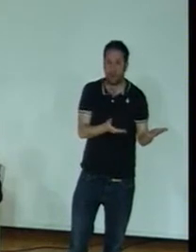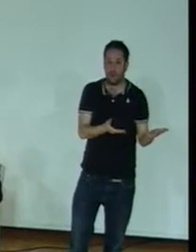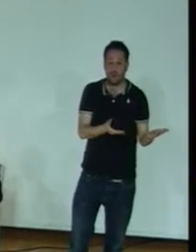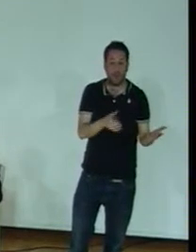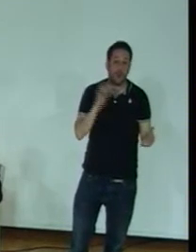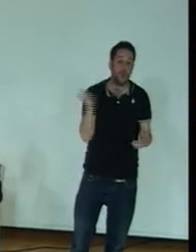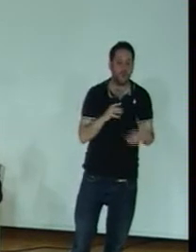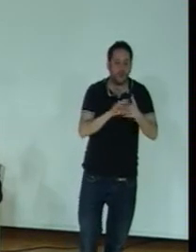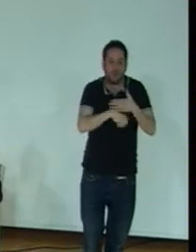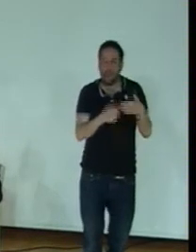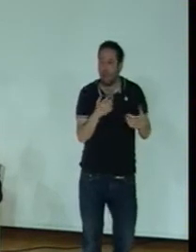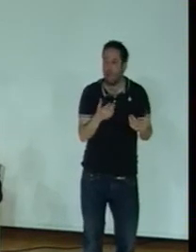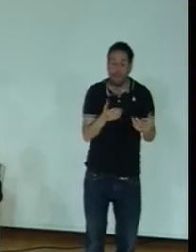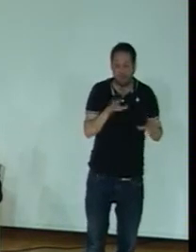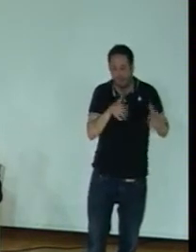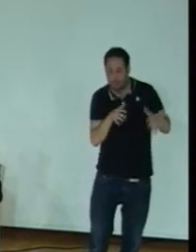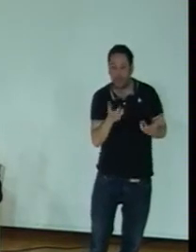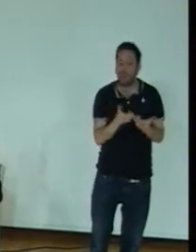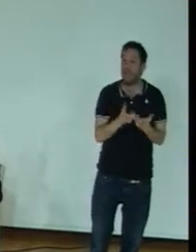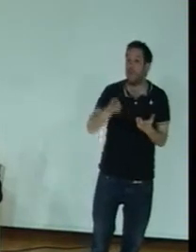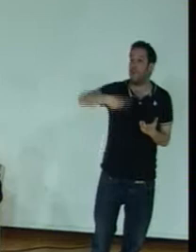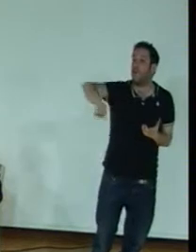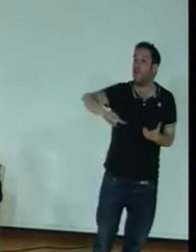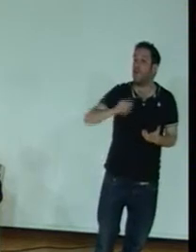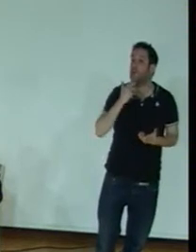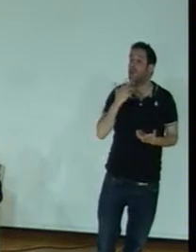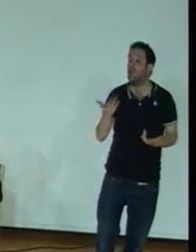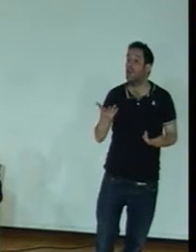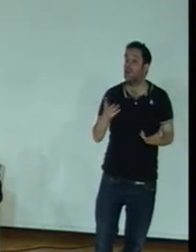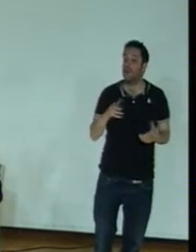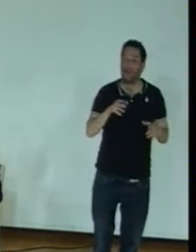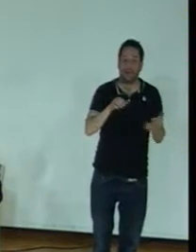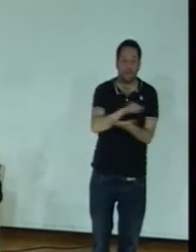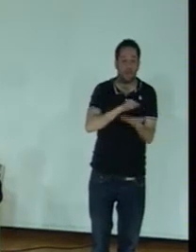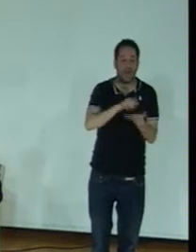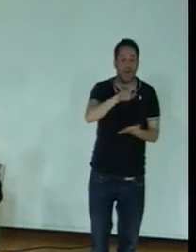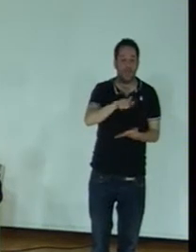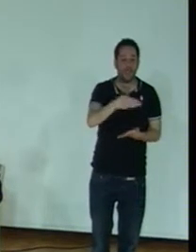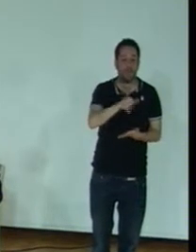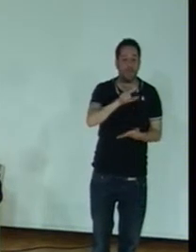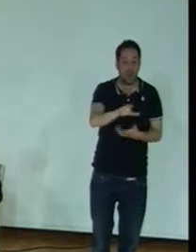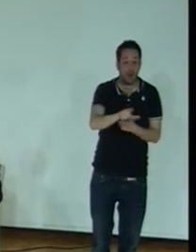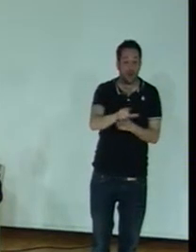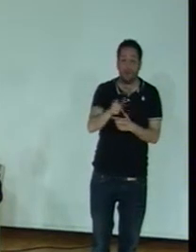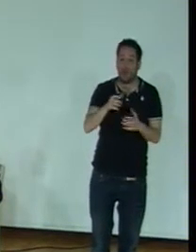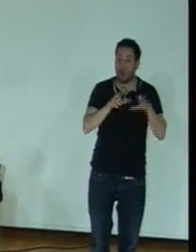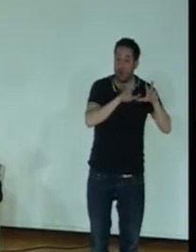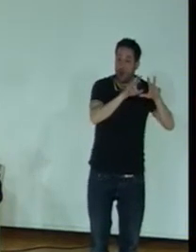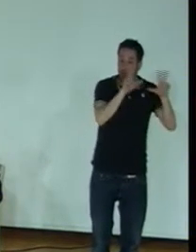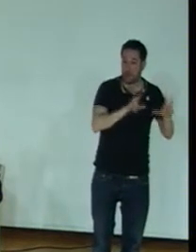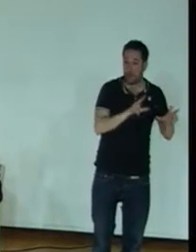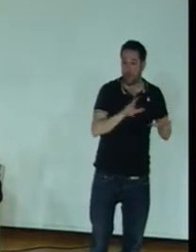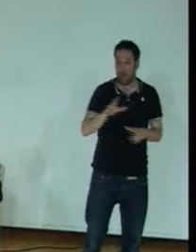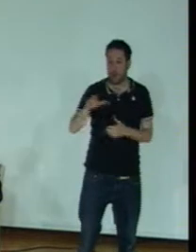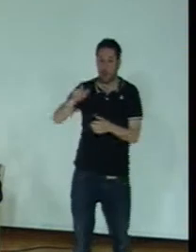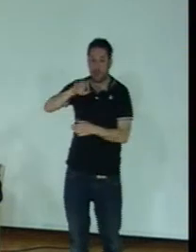prises par tous les utilisateurs. Un exemple typique, vous utilisez Gmail pour communiquer. La communication entre votre ordinateur et